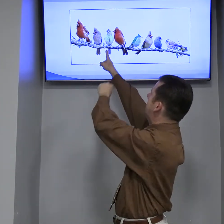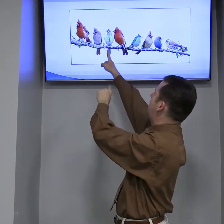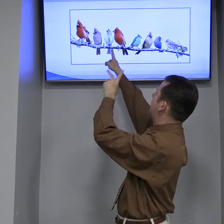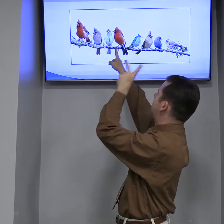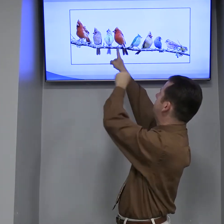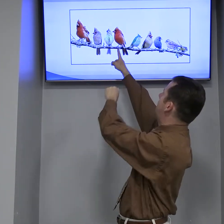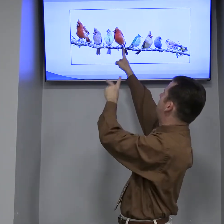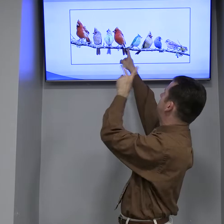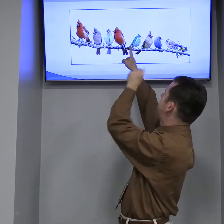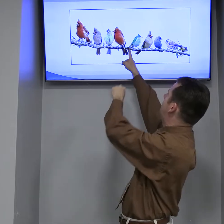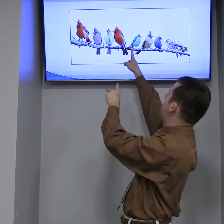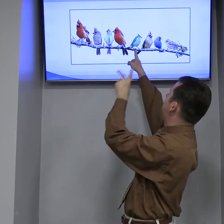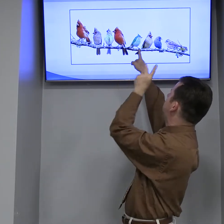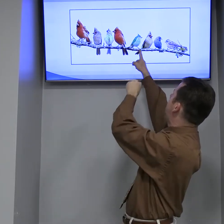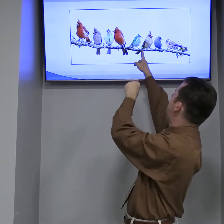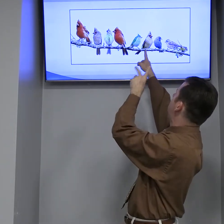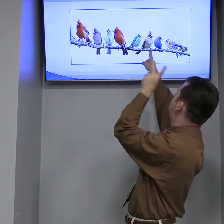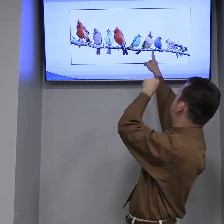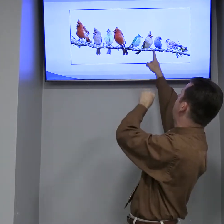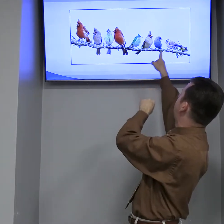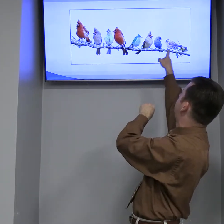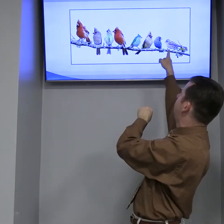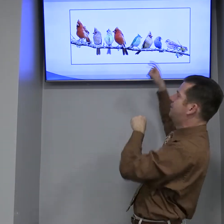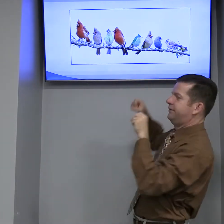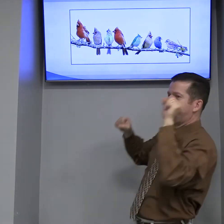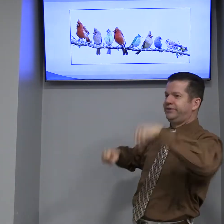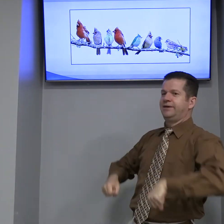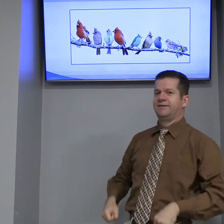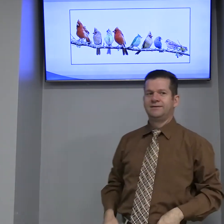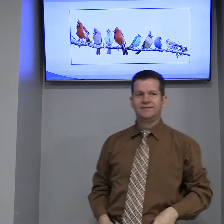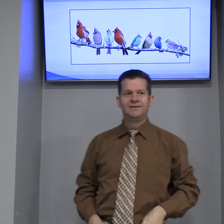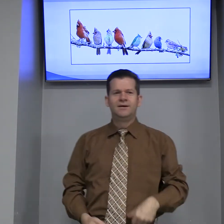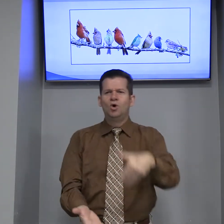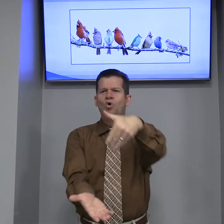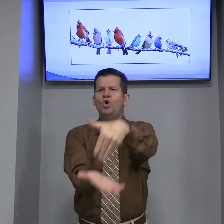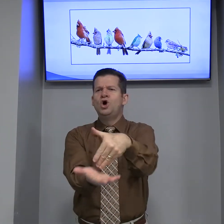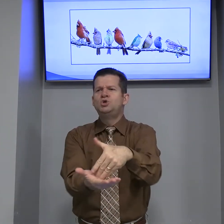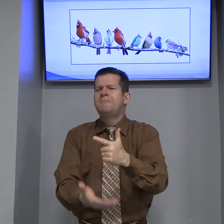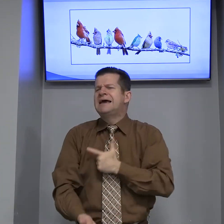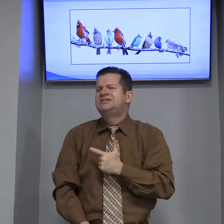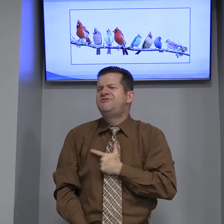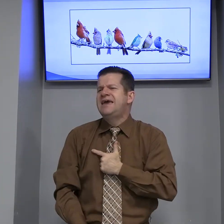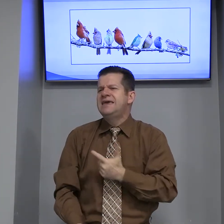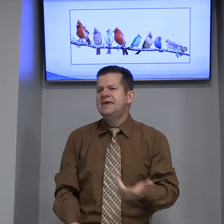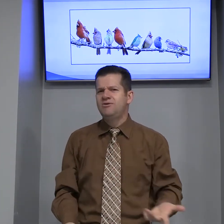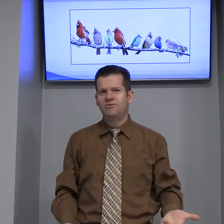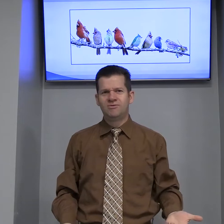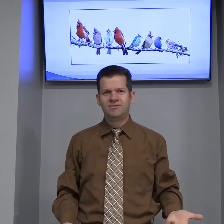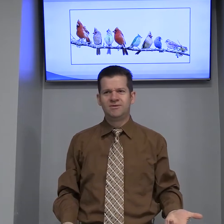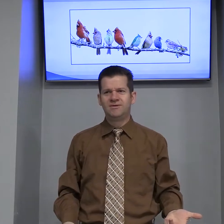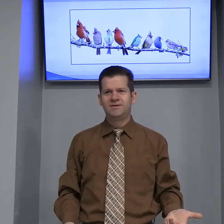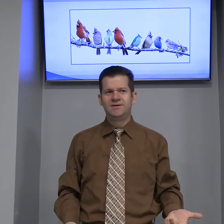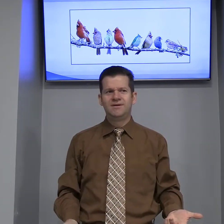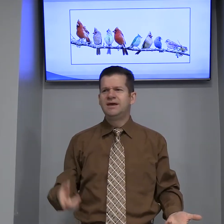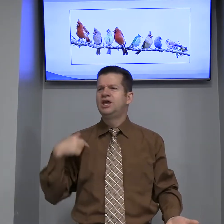não, não, não, não, não. Sim. O último, mais feinho, que